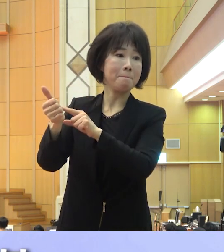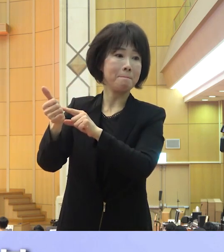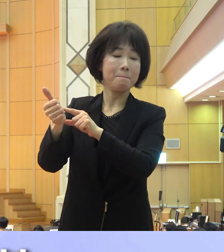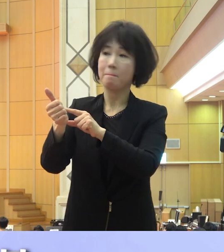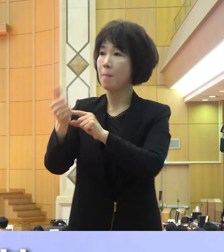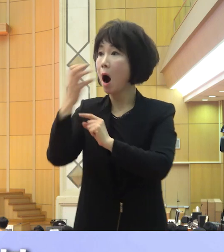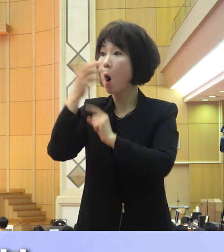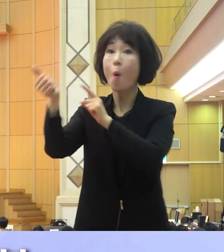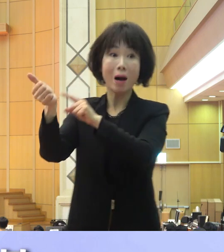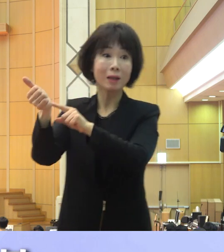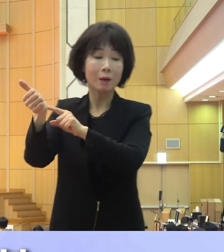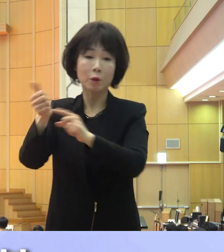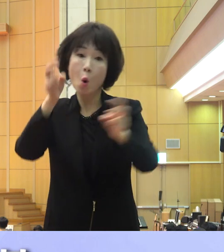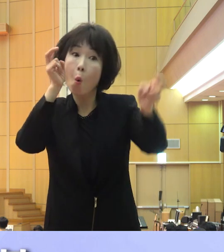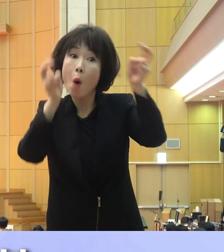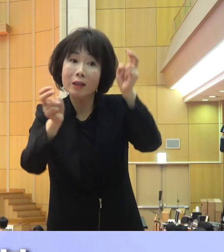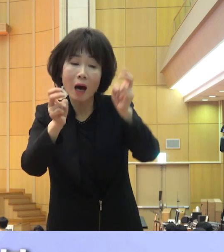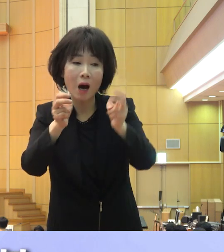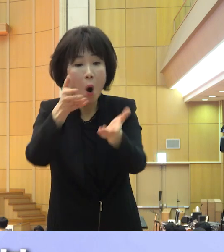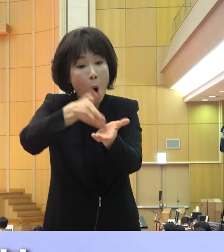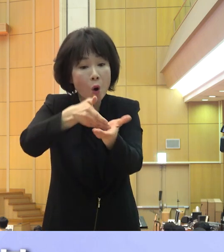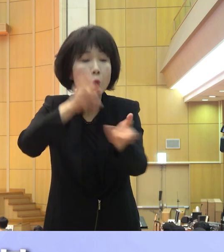언론사 회사에